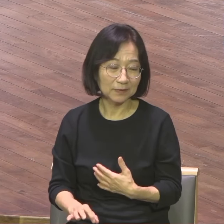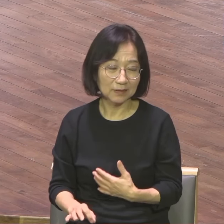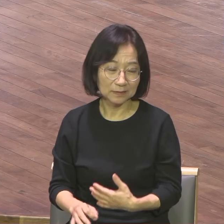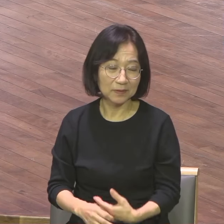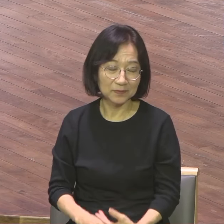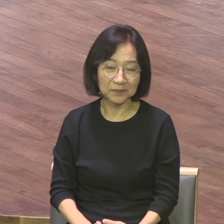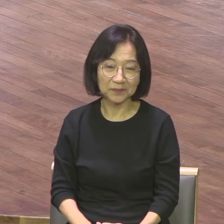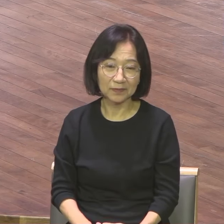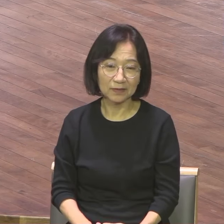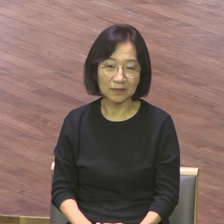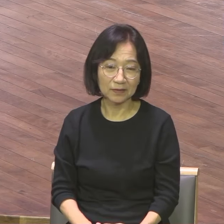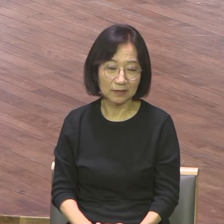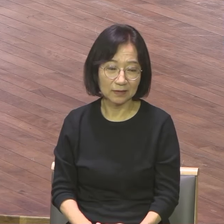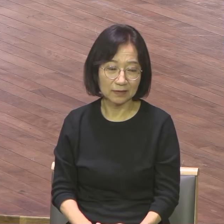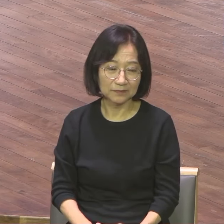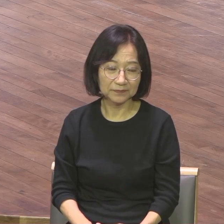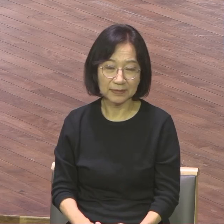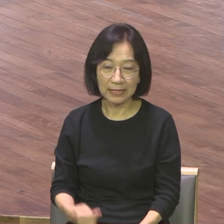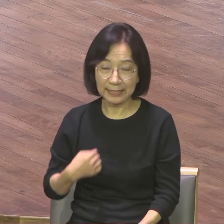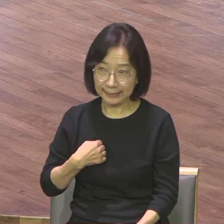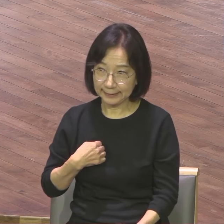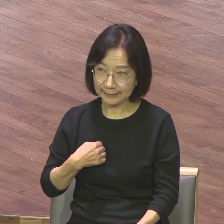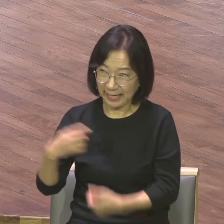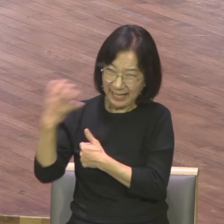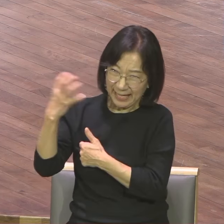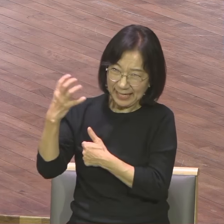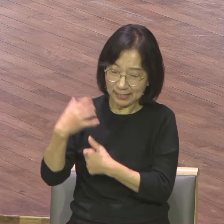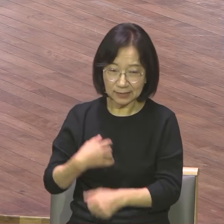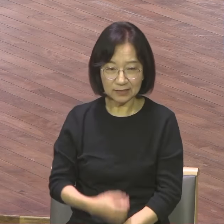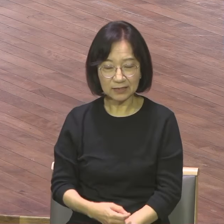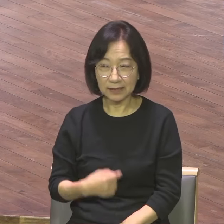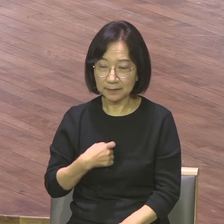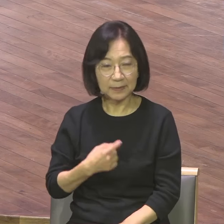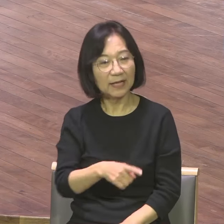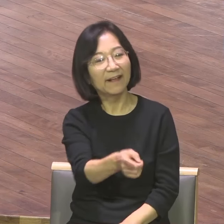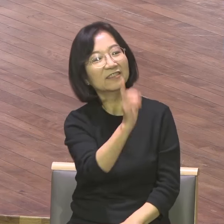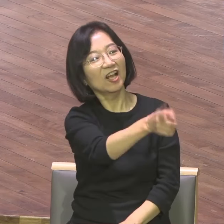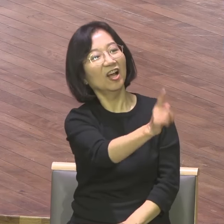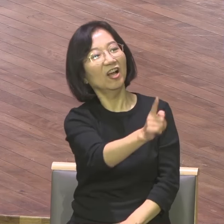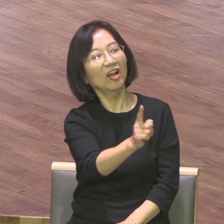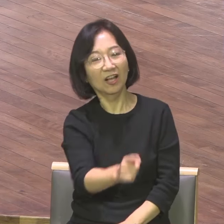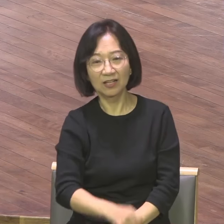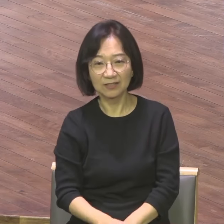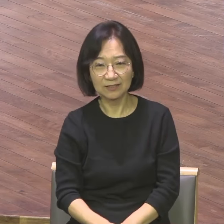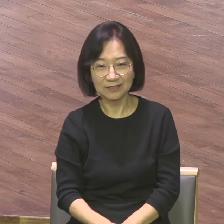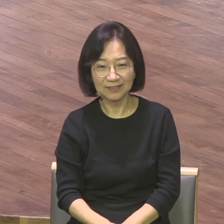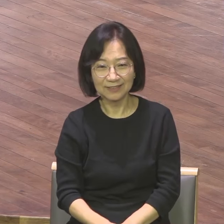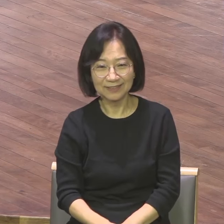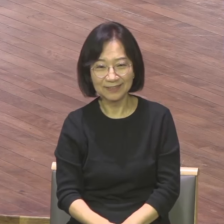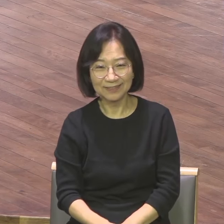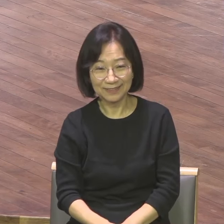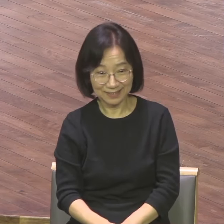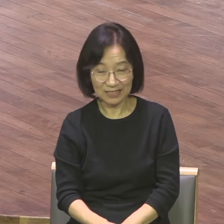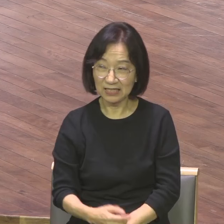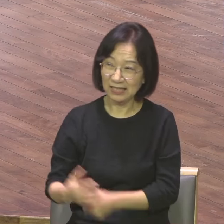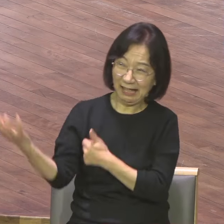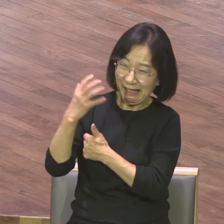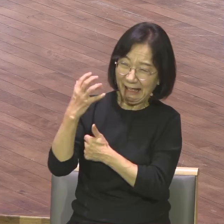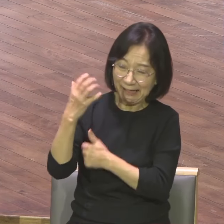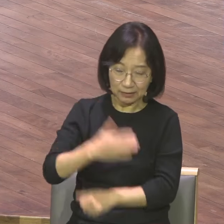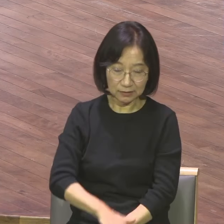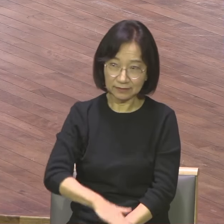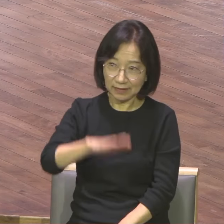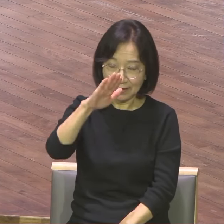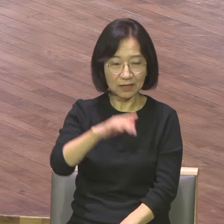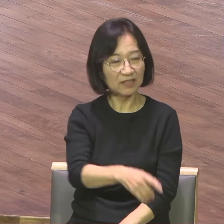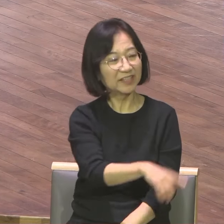잘하는 사람들은요 다른 사람에게 계속 쓴소리합니다. 잘 보세요. 계속 다른 사람에게 쓴소리 듣기 싫어. 계속